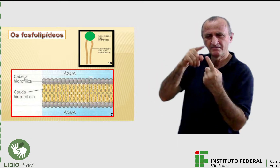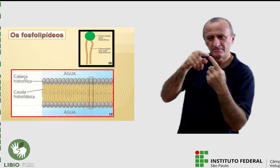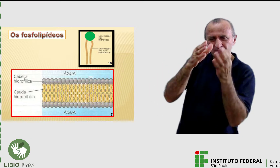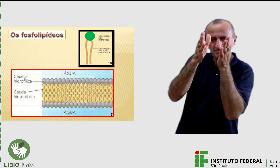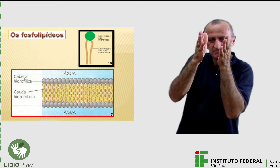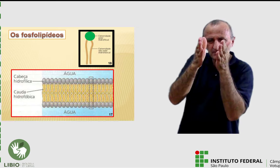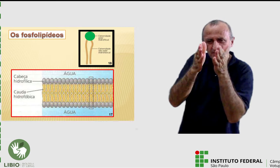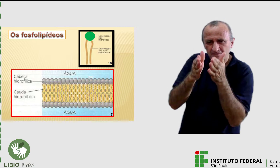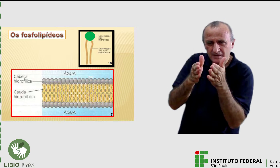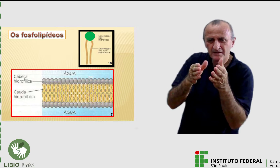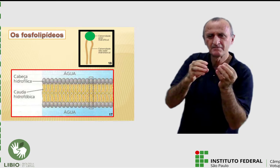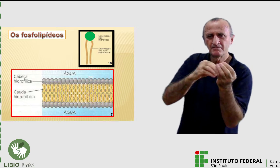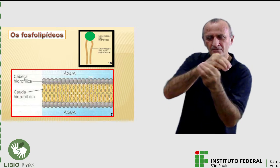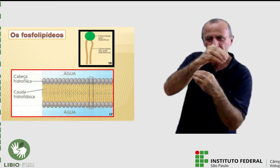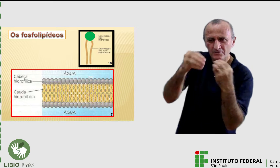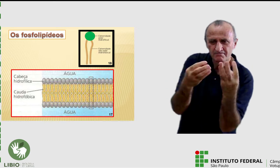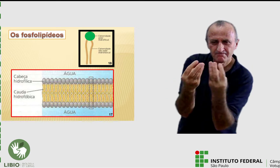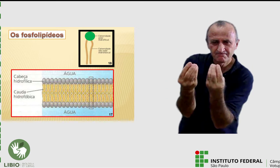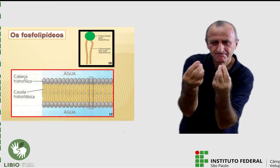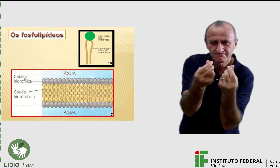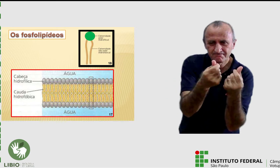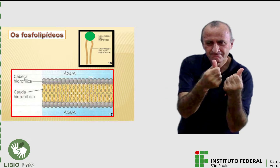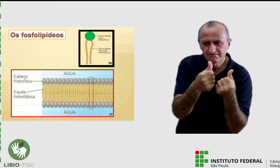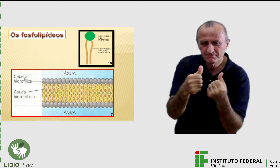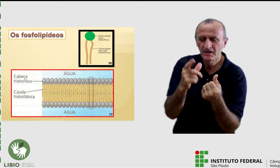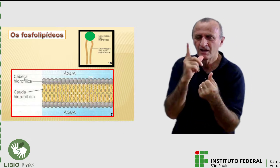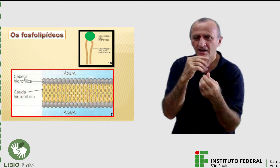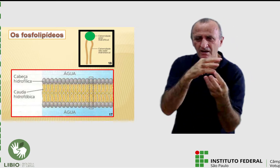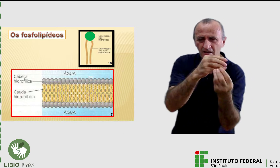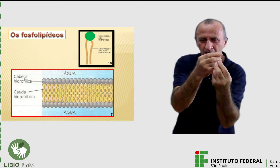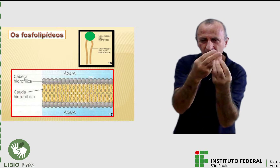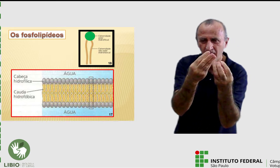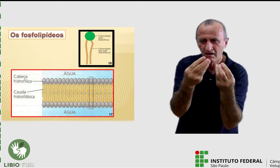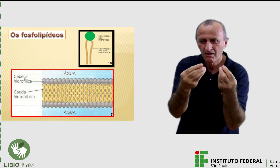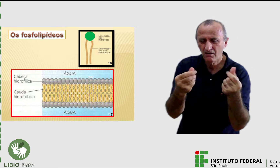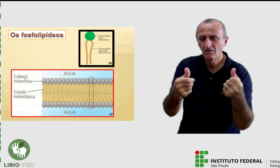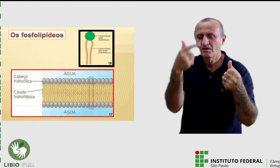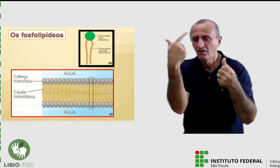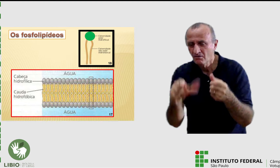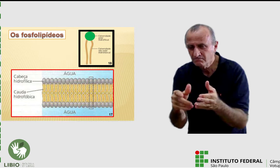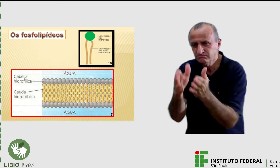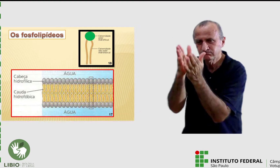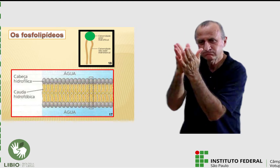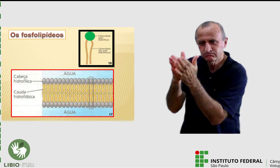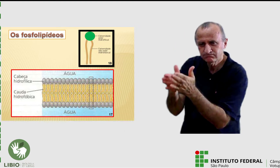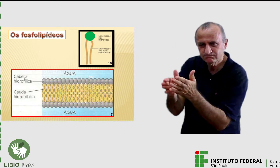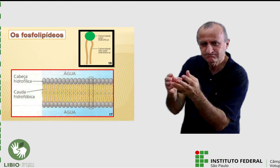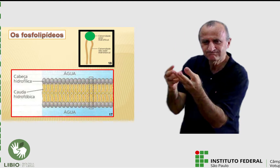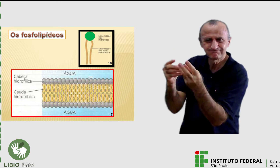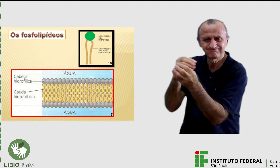em substâncias que se dissolvem em água e outra parte que se mistura em substâncias que